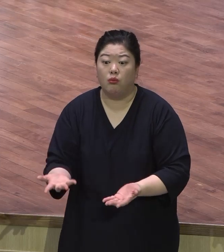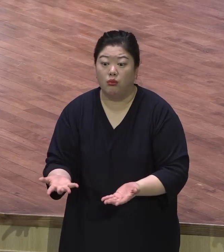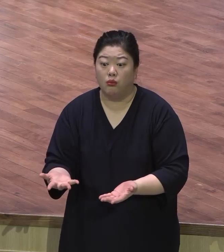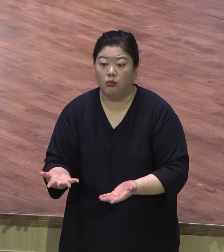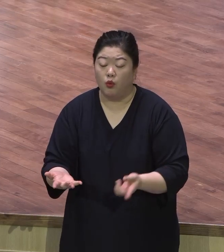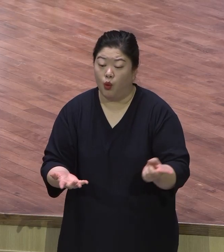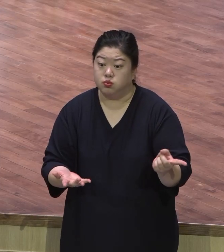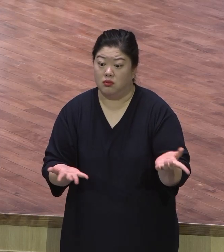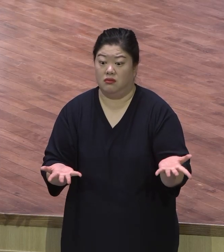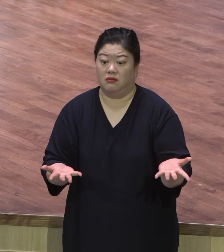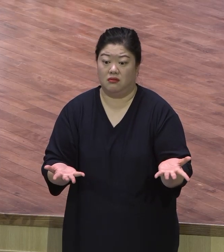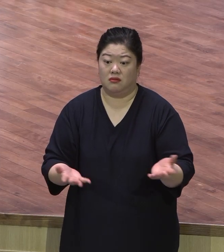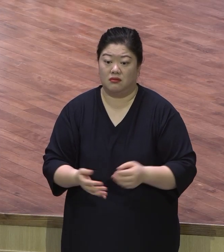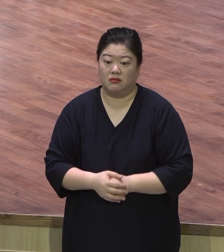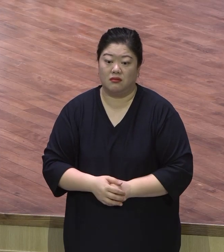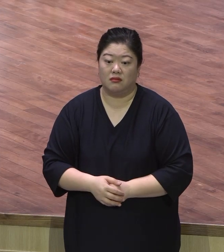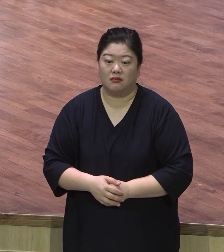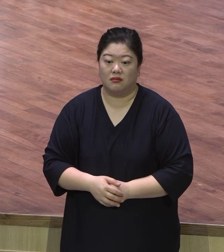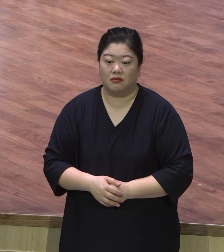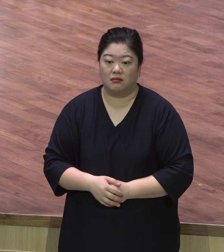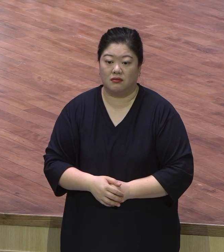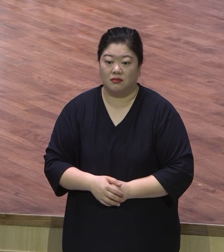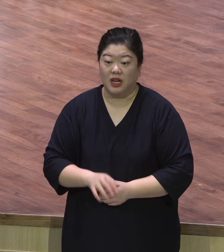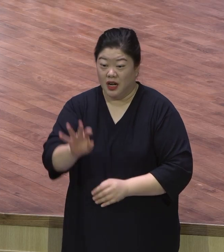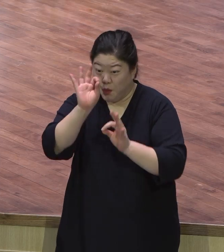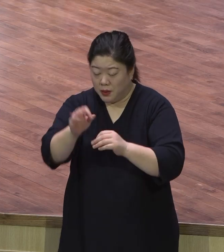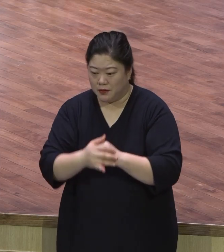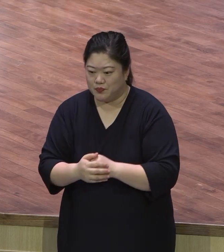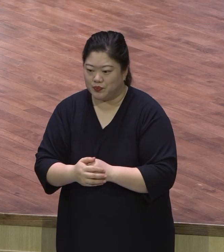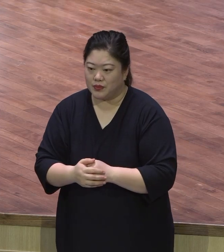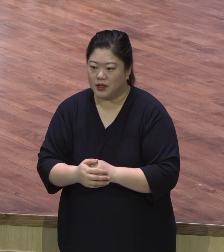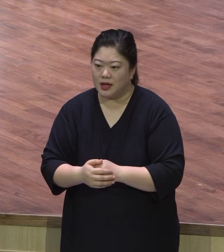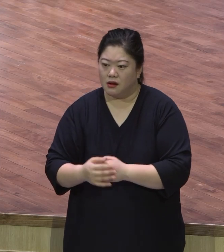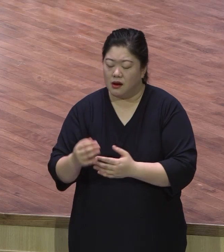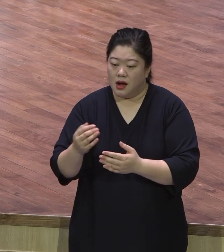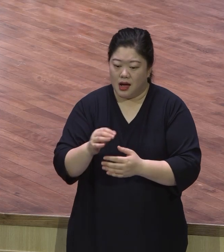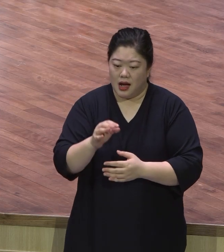가난할수록 더 그래요. 전부 다 그냥